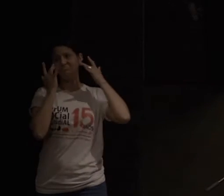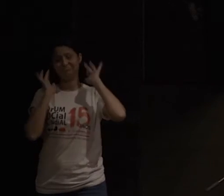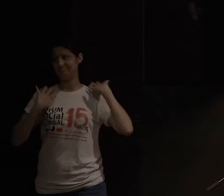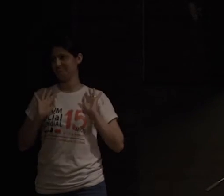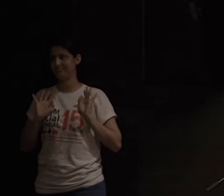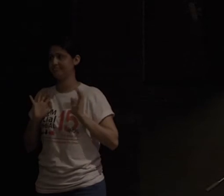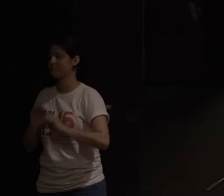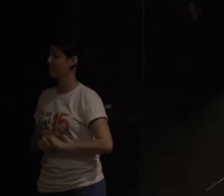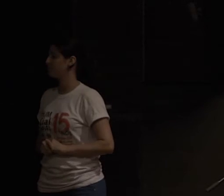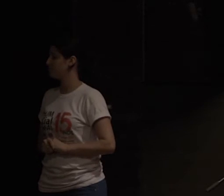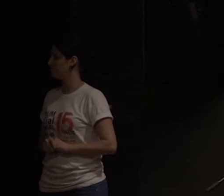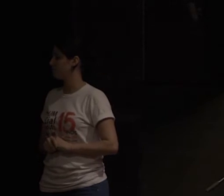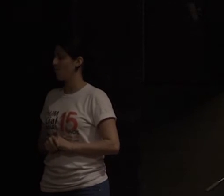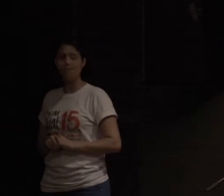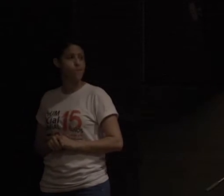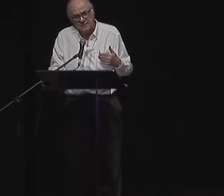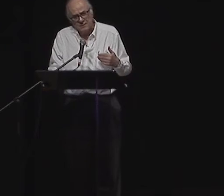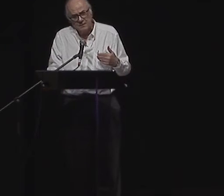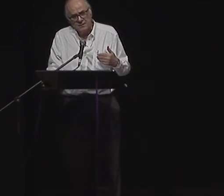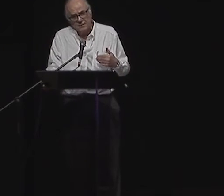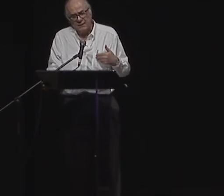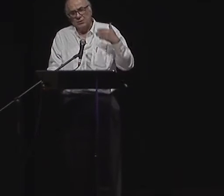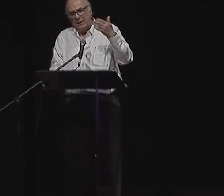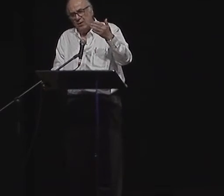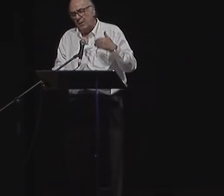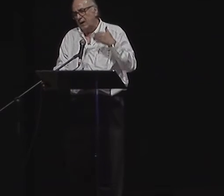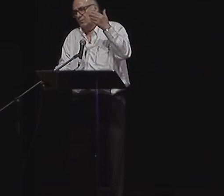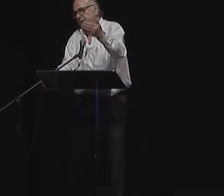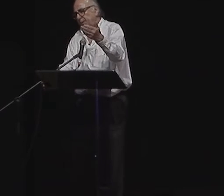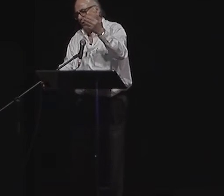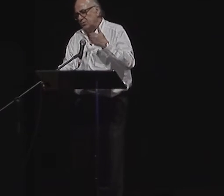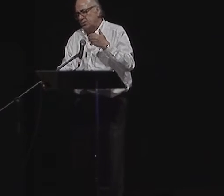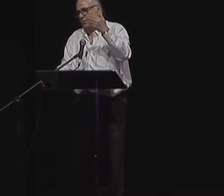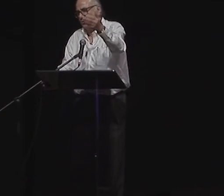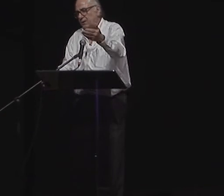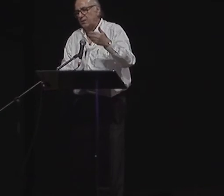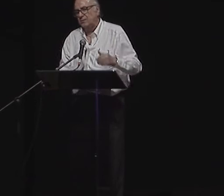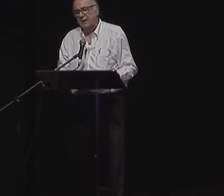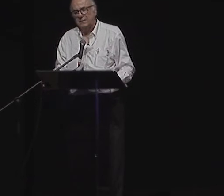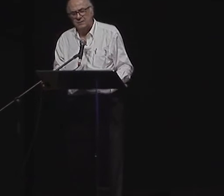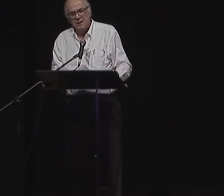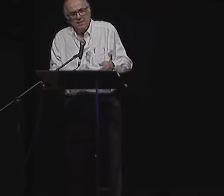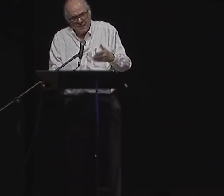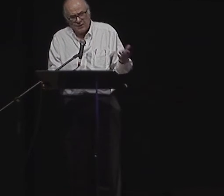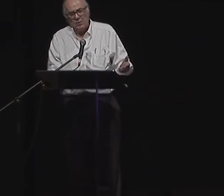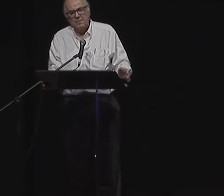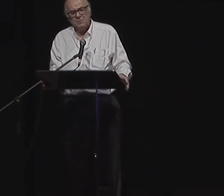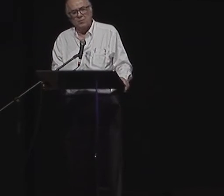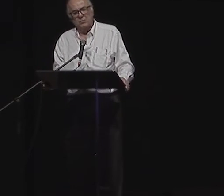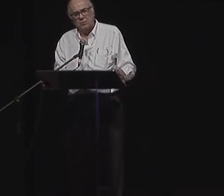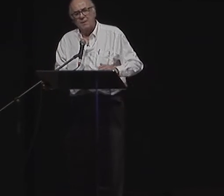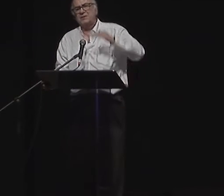interessam, obviamente, e além do mais, tendo ele ou ela o saber e os outros sendo ignorantes,